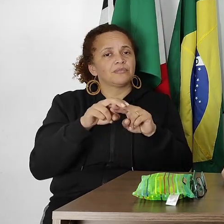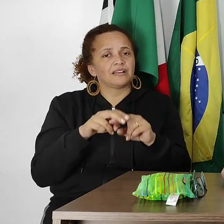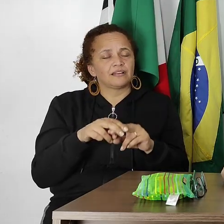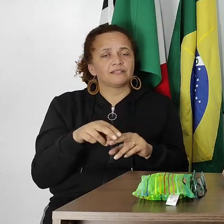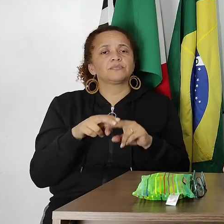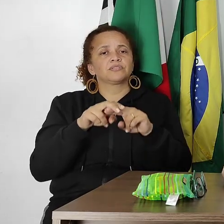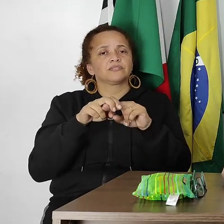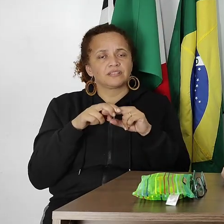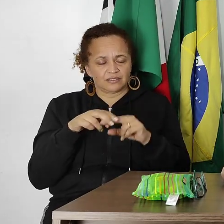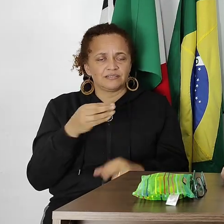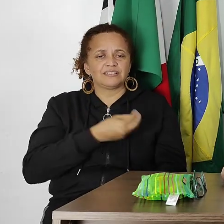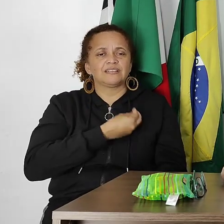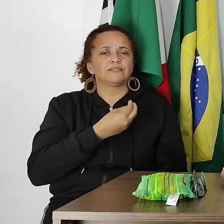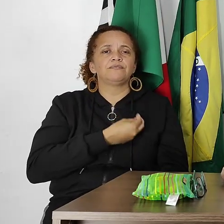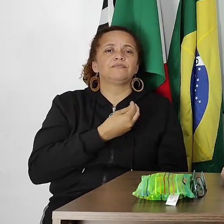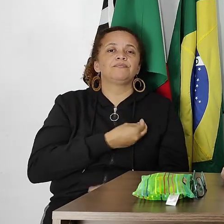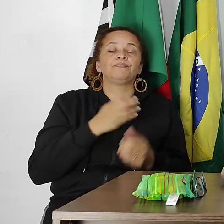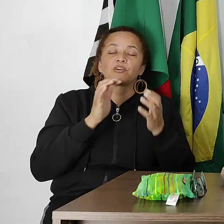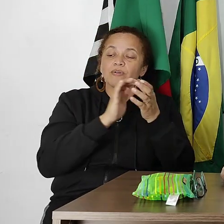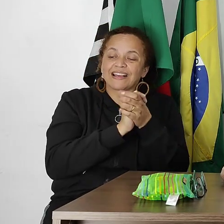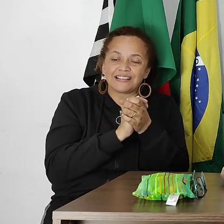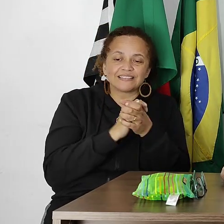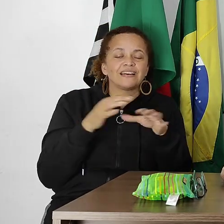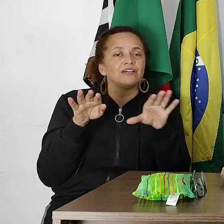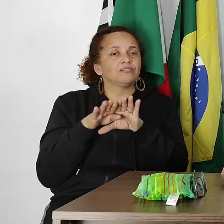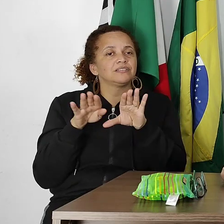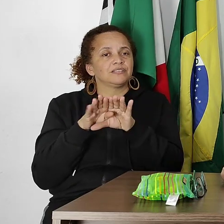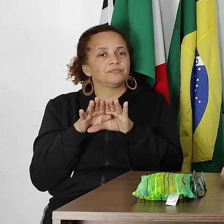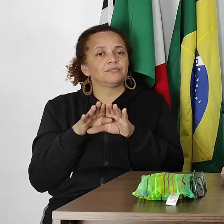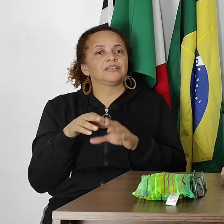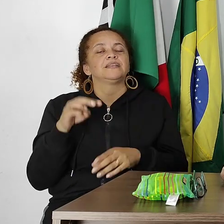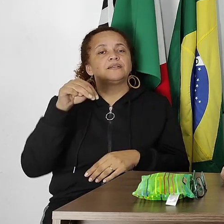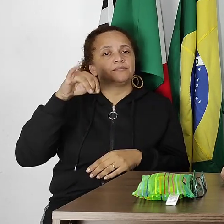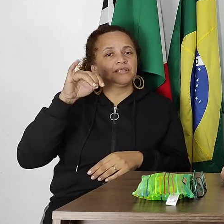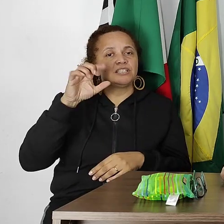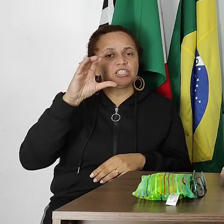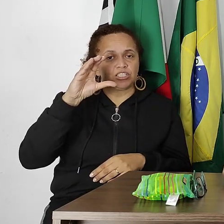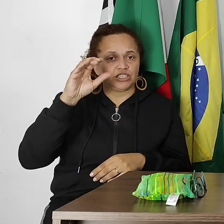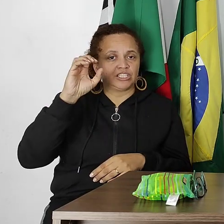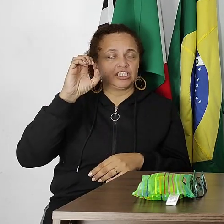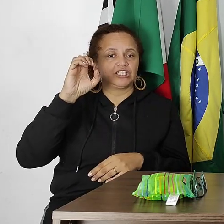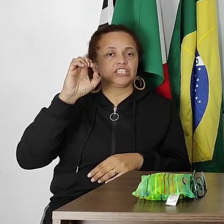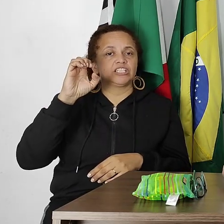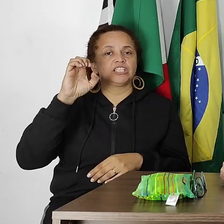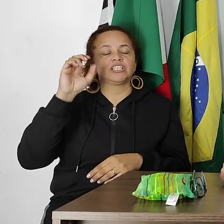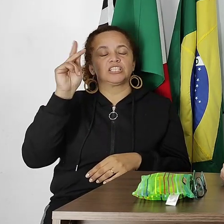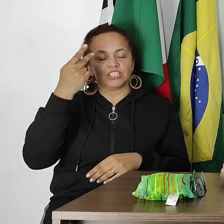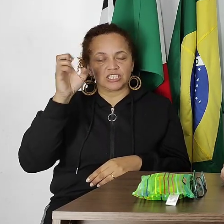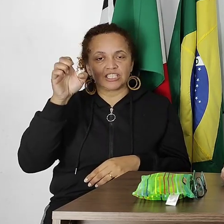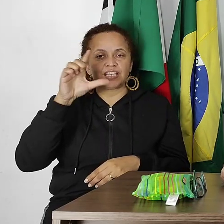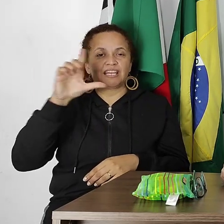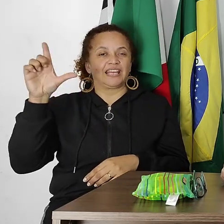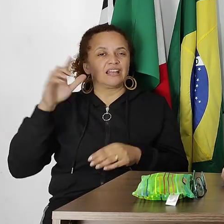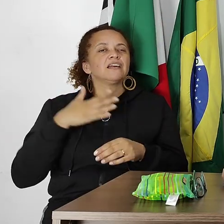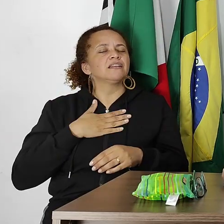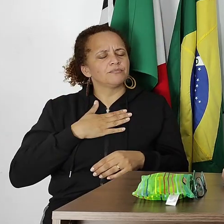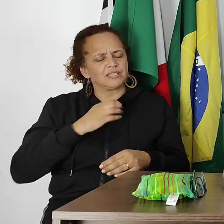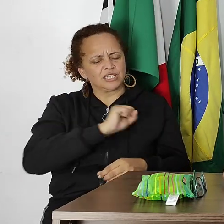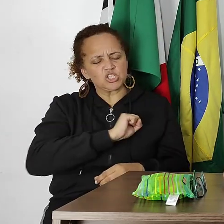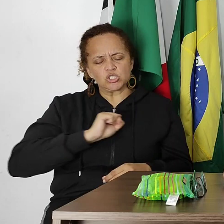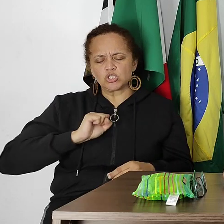Michele, da minha sogra, da minha vida, ele quer ter encontros com vocês também, né? Com você que está do outro lado, que às